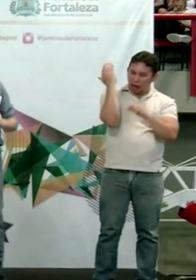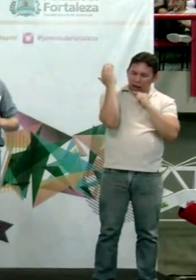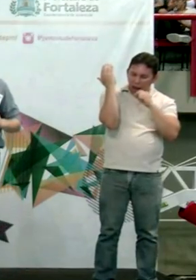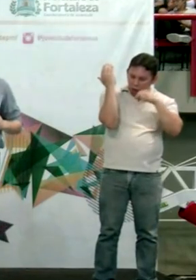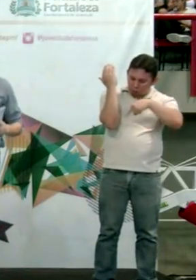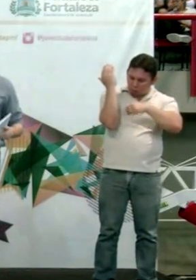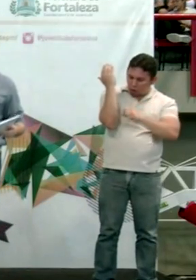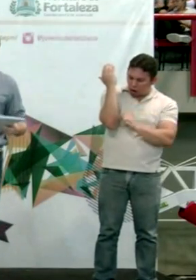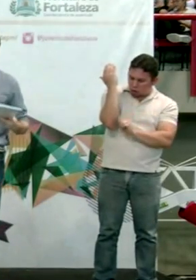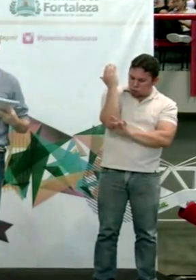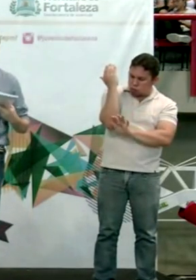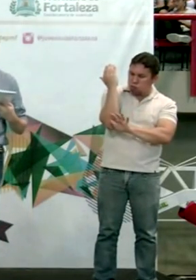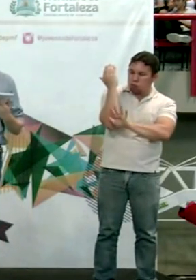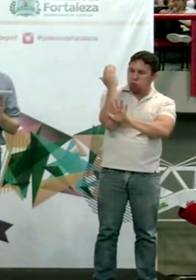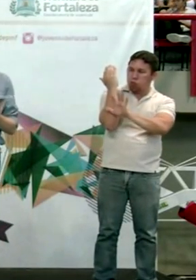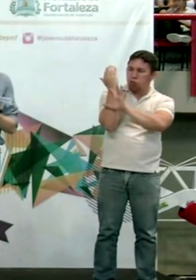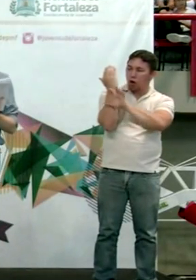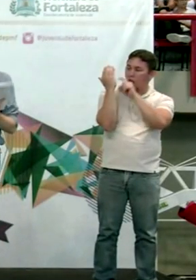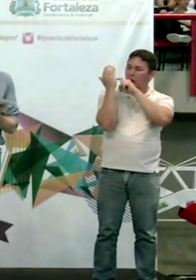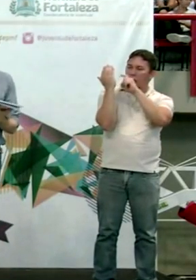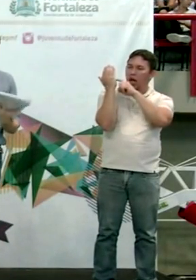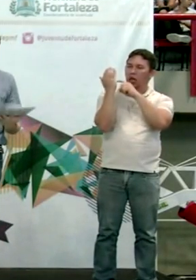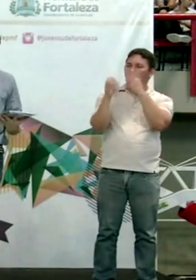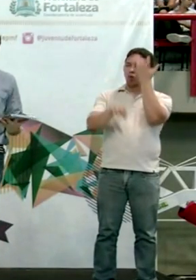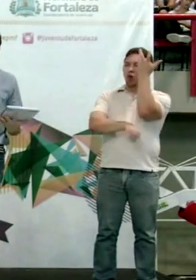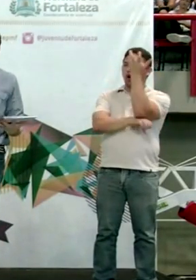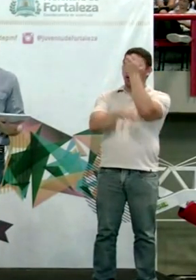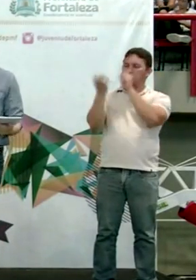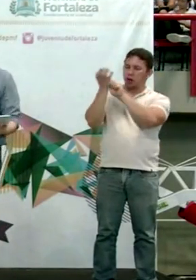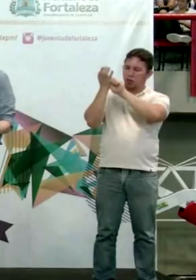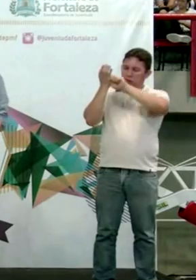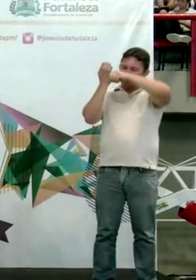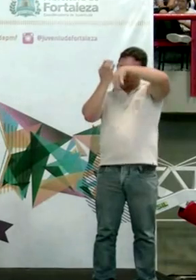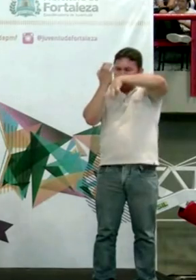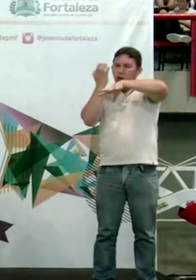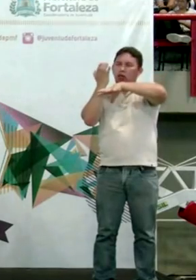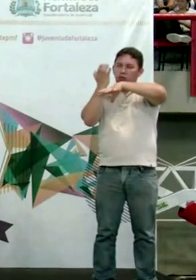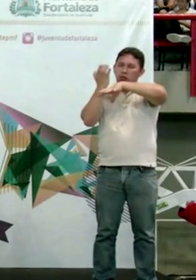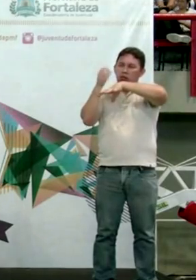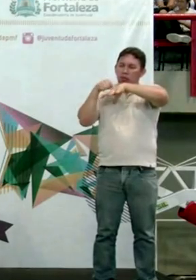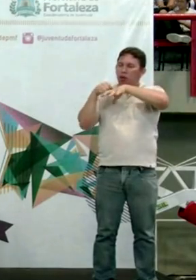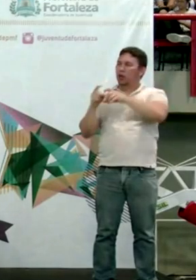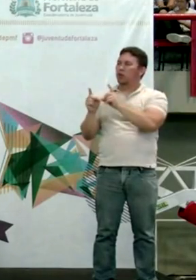abacaxi, né, para que a gente chegue logo ao supermercado.